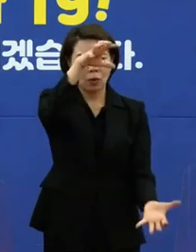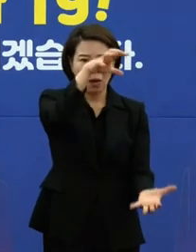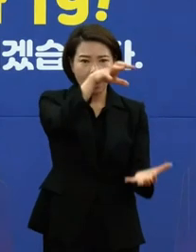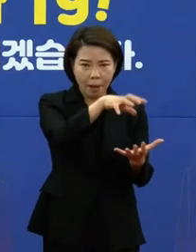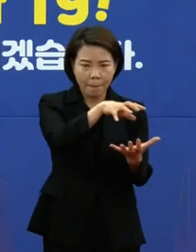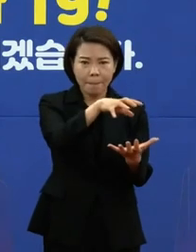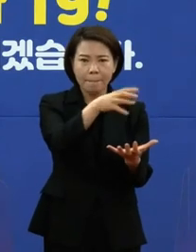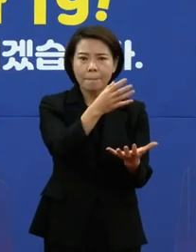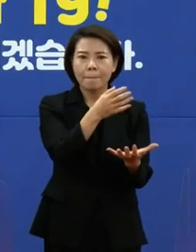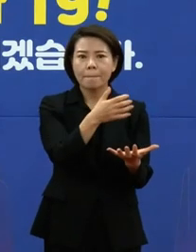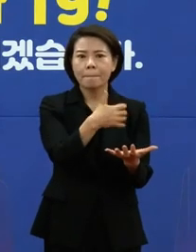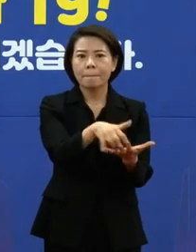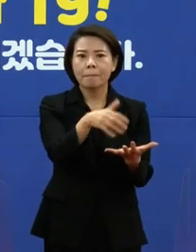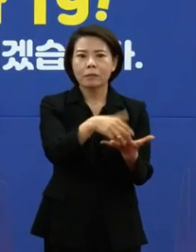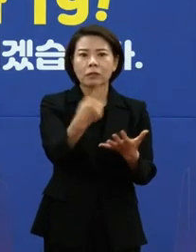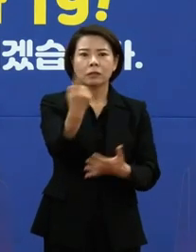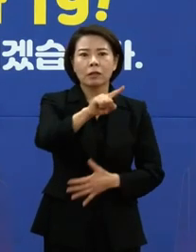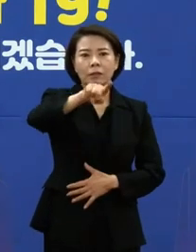수는